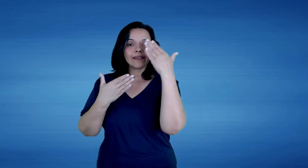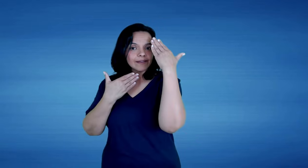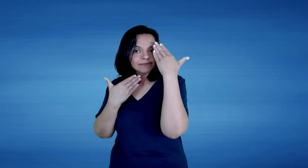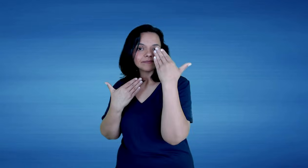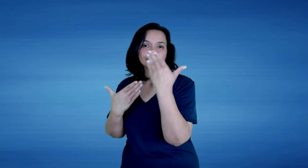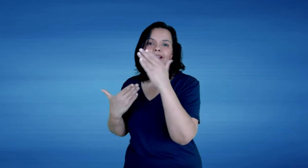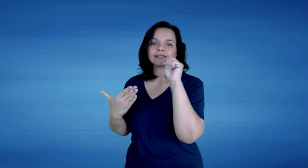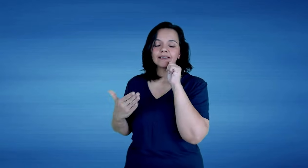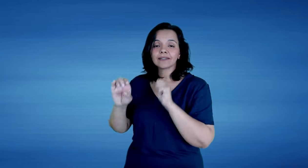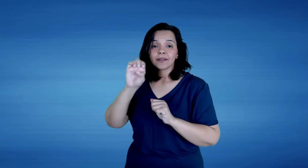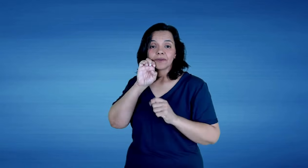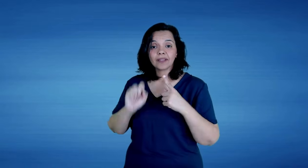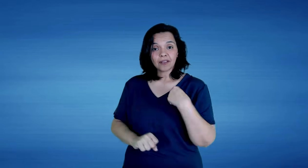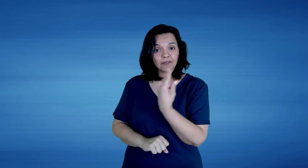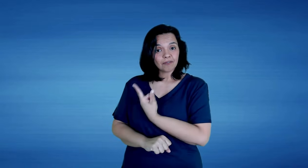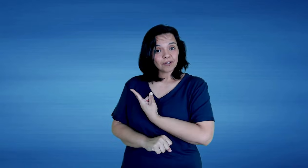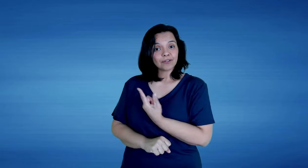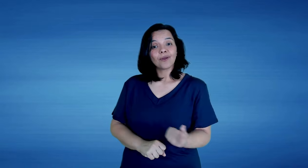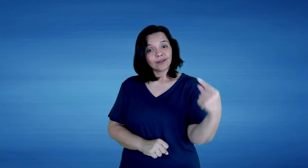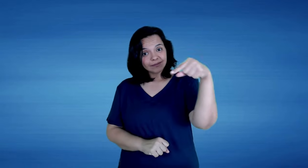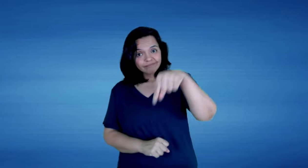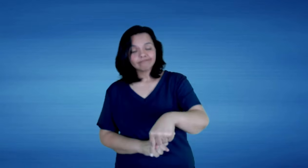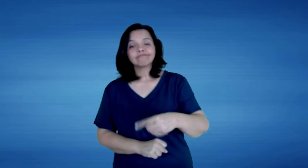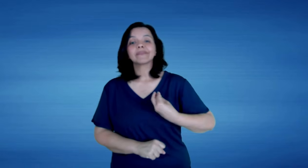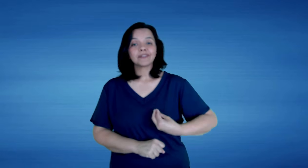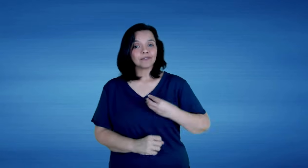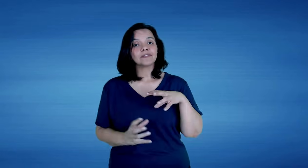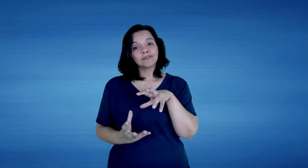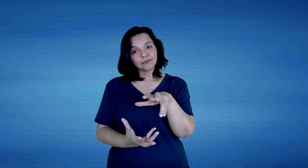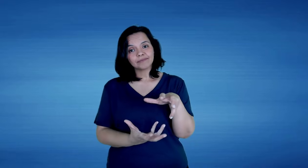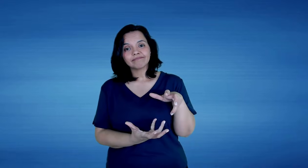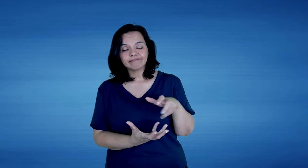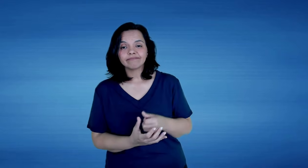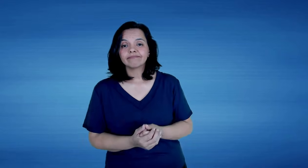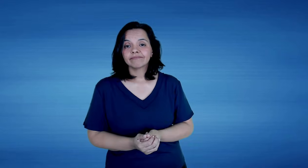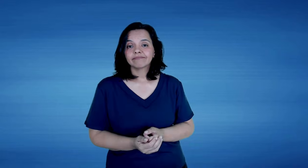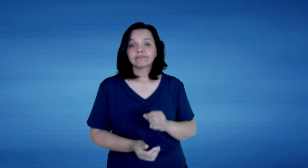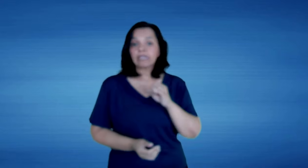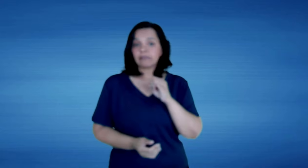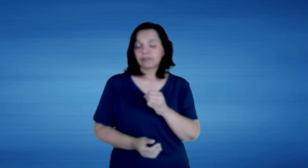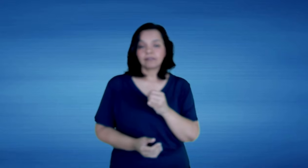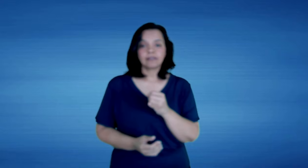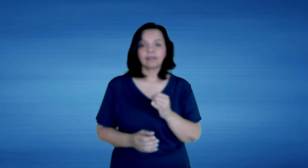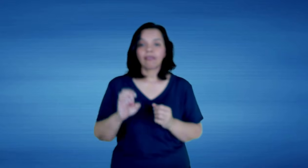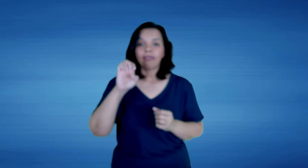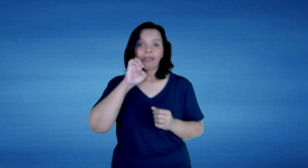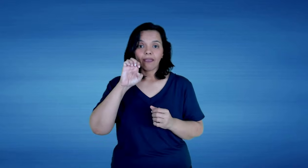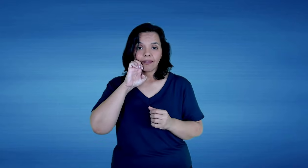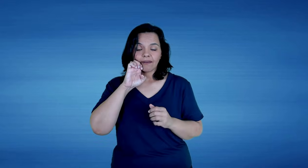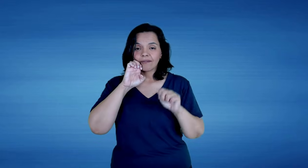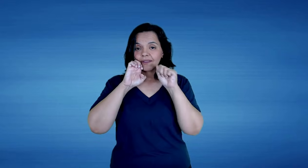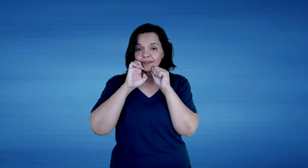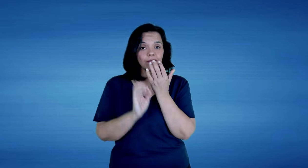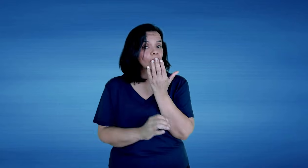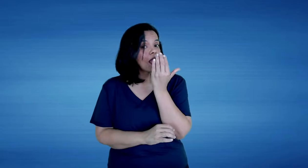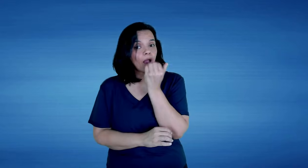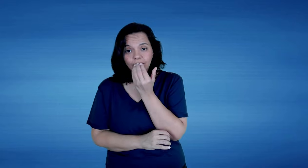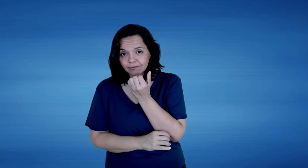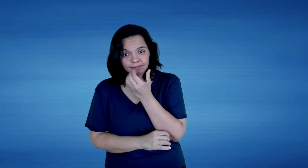a escolha. E eu sou muito grata a Adão e Eva, porque por eles eu também estou aqui. Se Adão e Eva